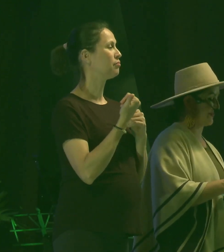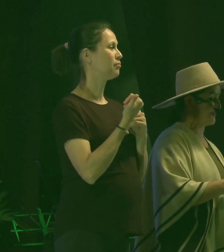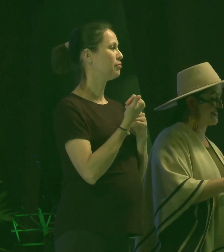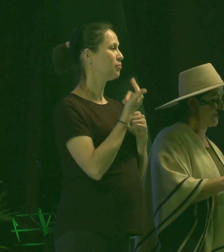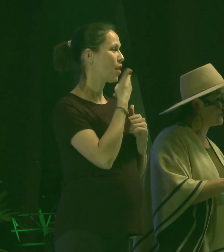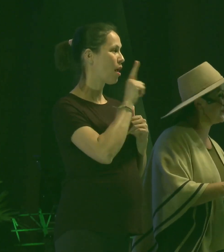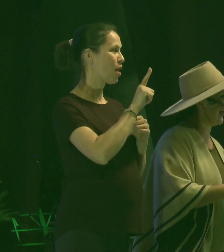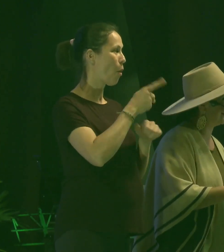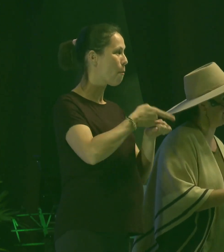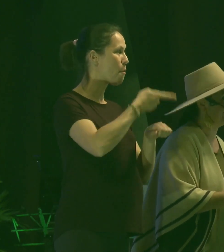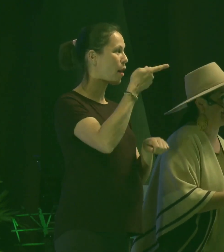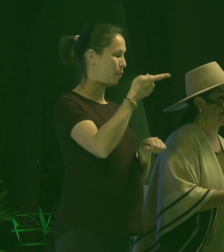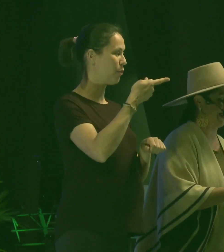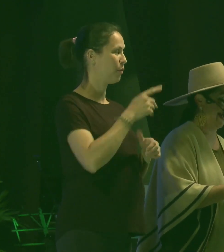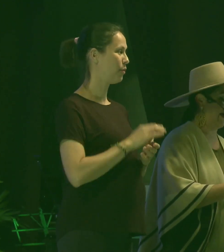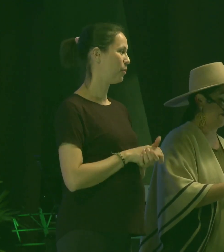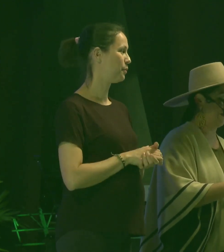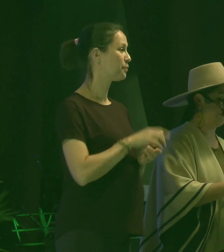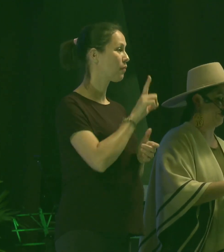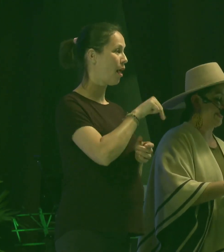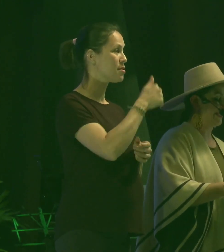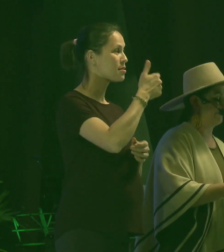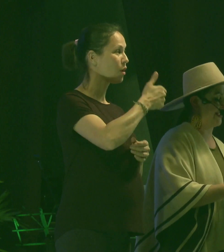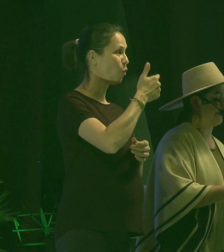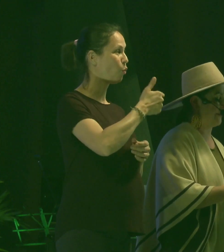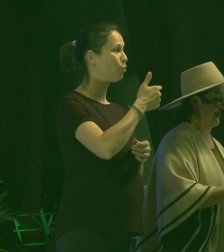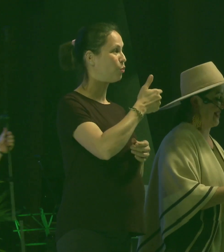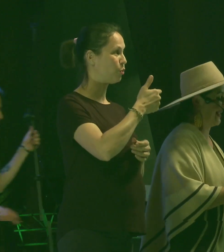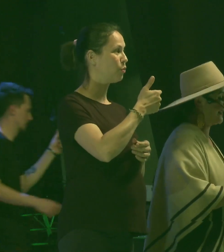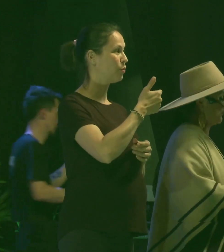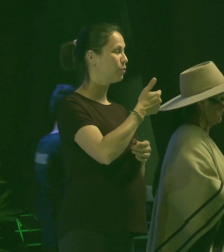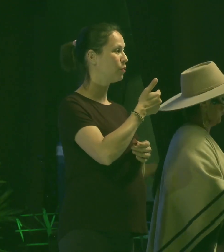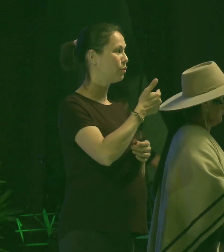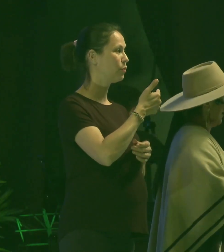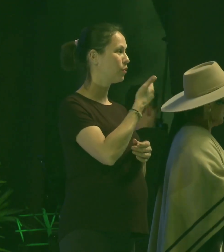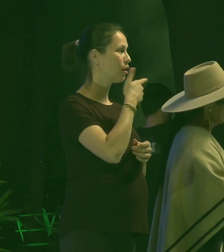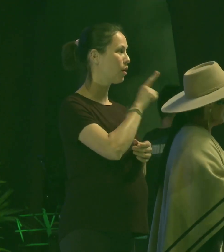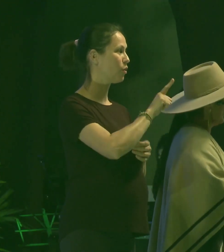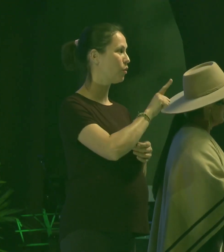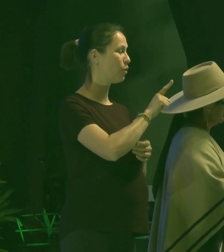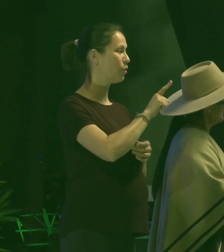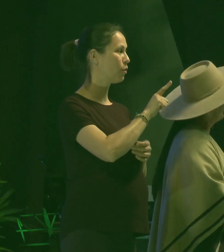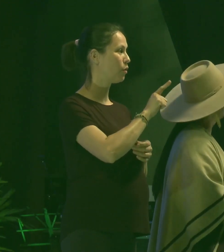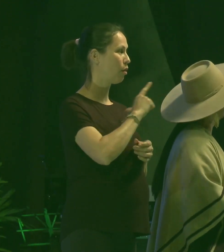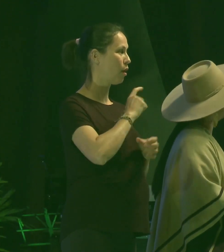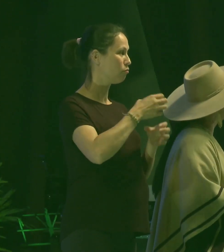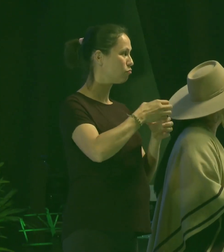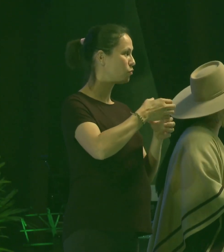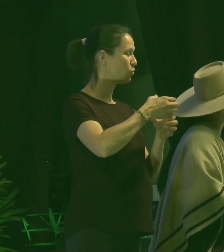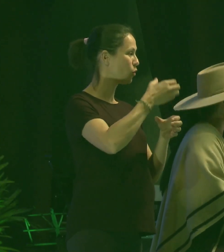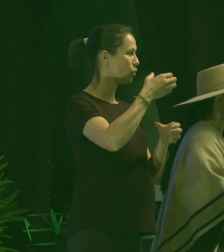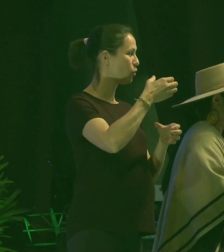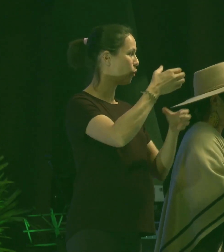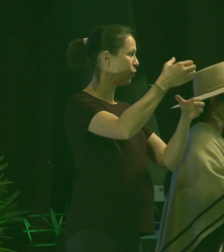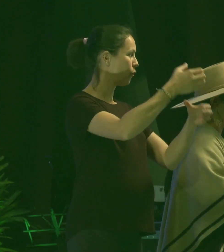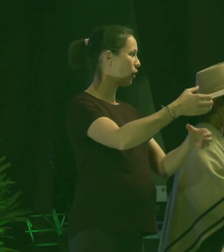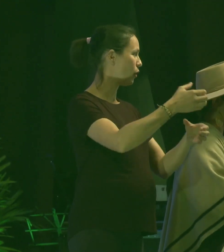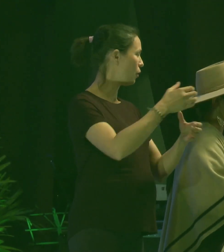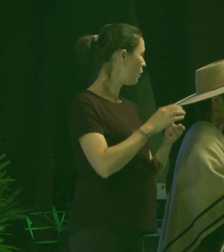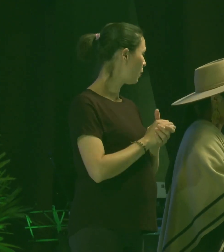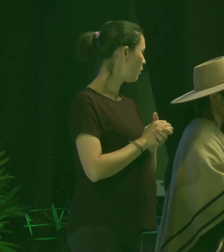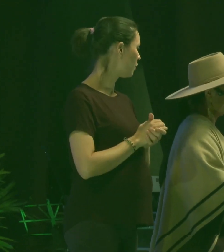Este é o segundo lugar da fase local, representantes... que vai levar para casa o troféu Rio Potribu.